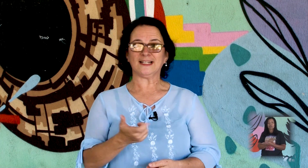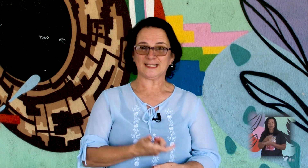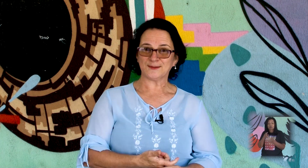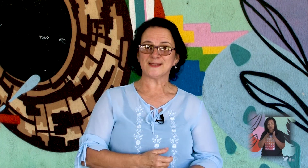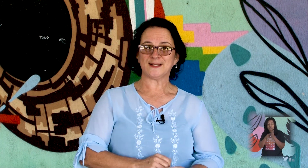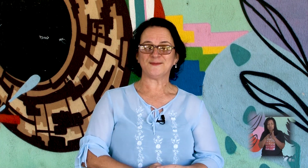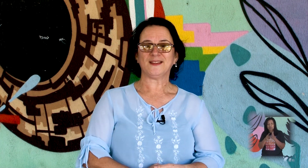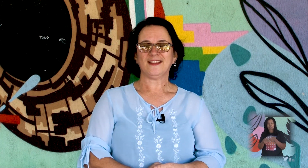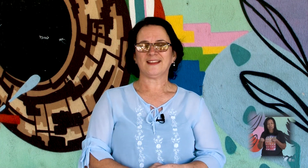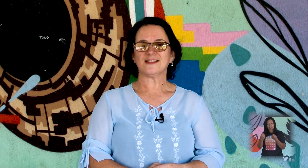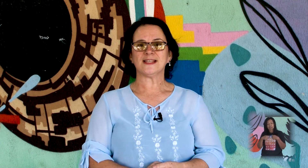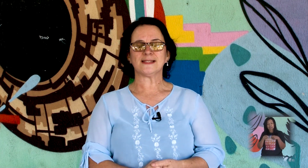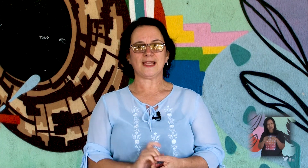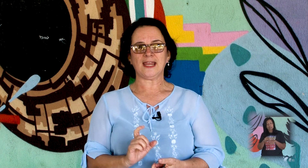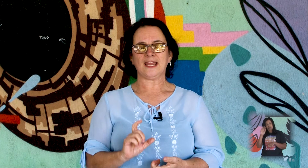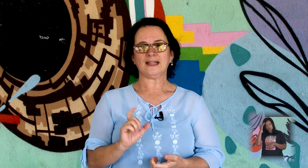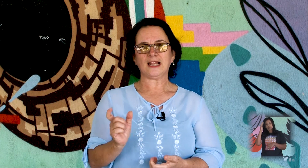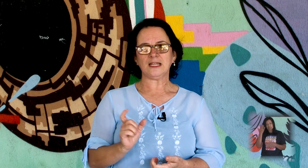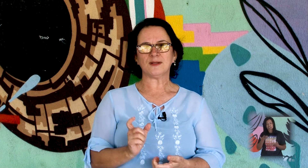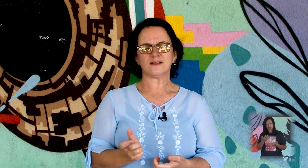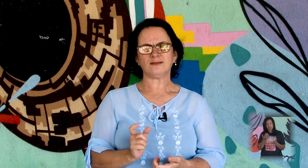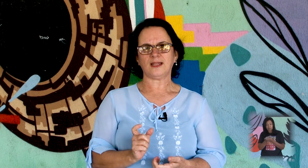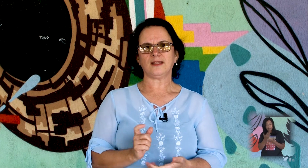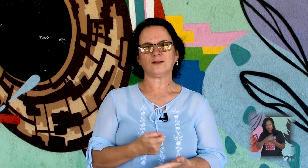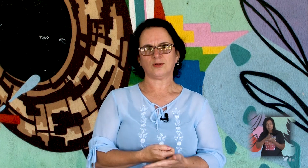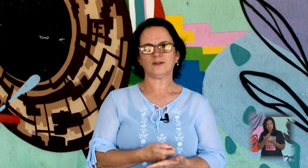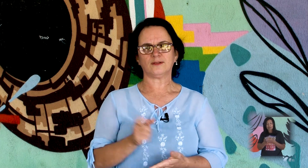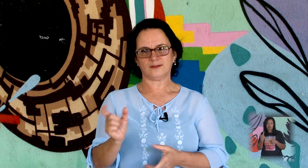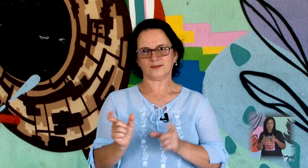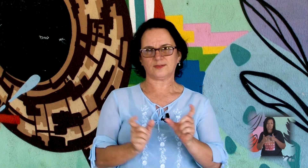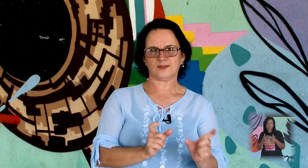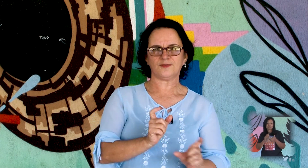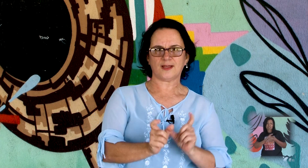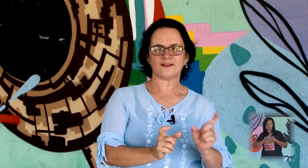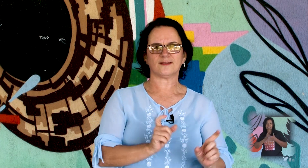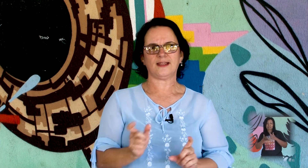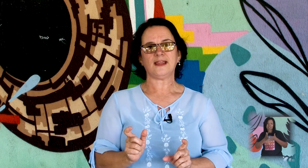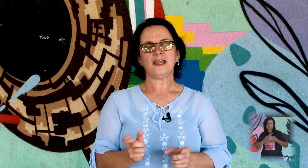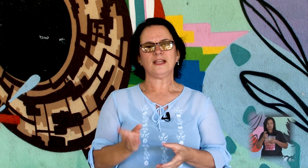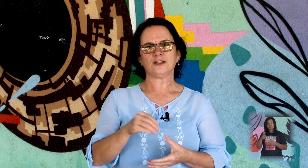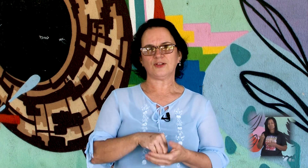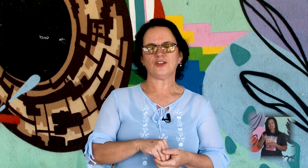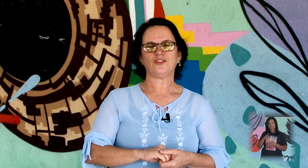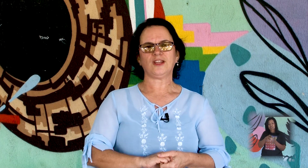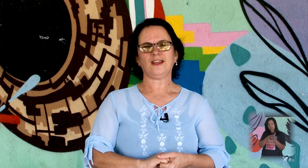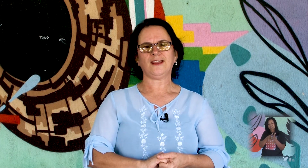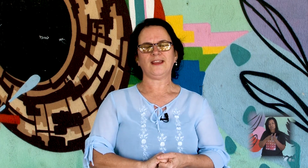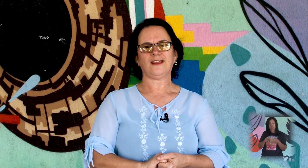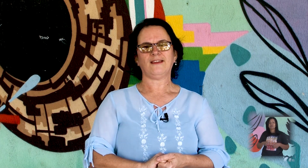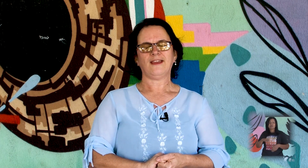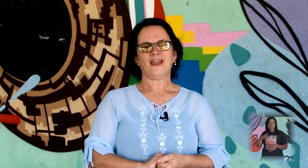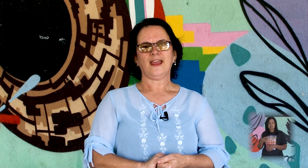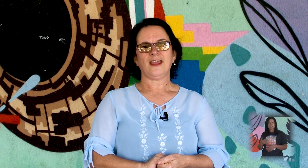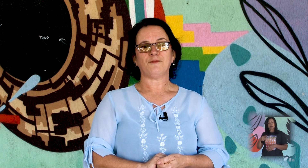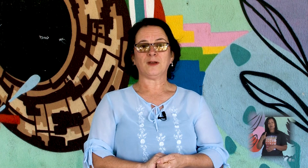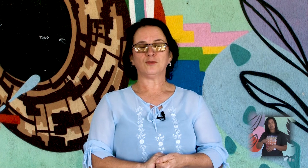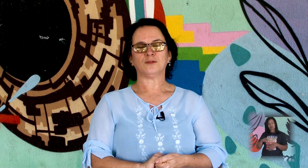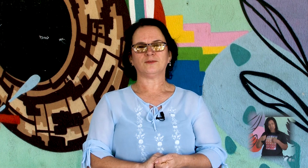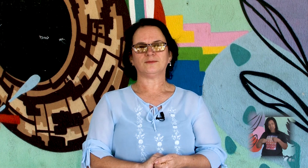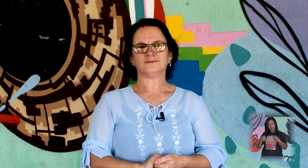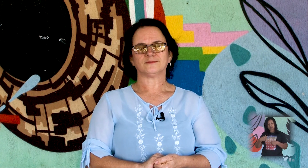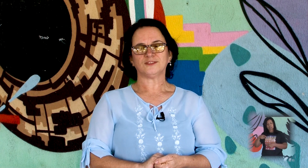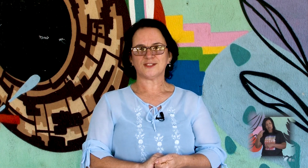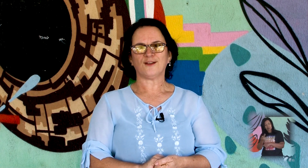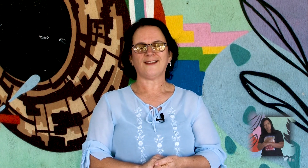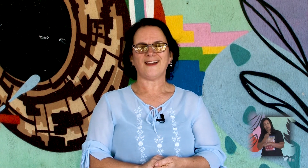para trazer na tradução, que às vezes a Libras não tem, né? Todos os significados, né? Então a gente vai